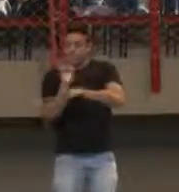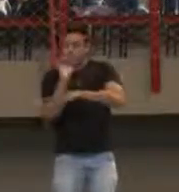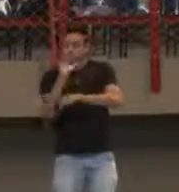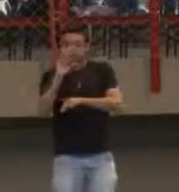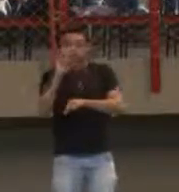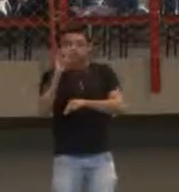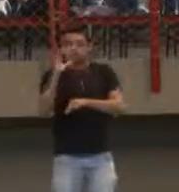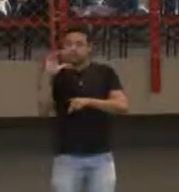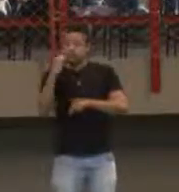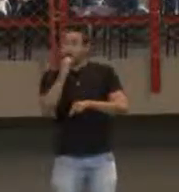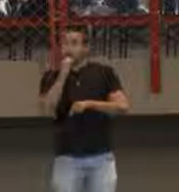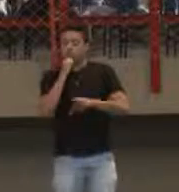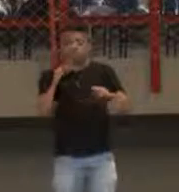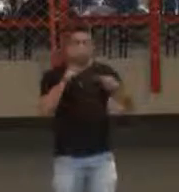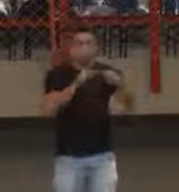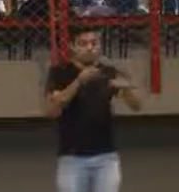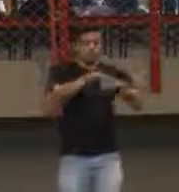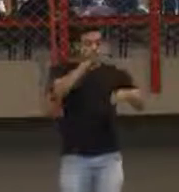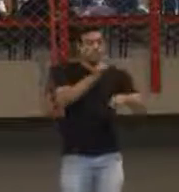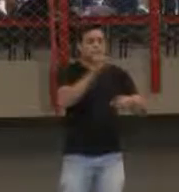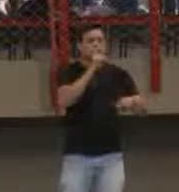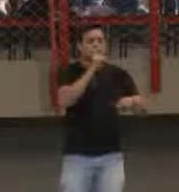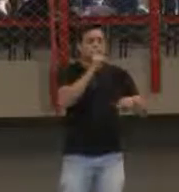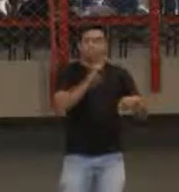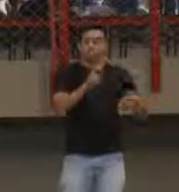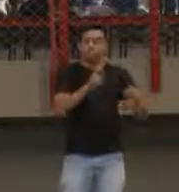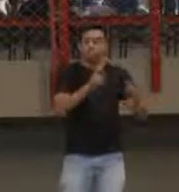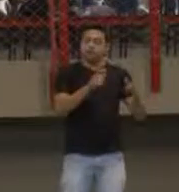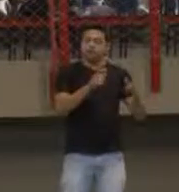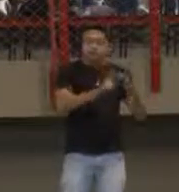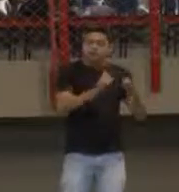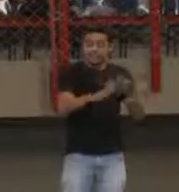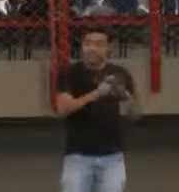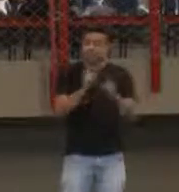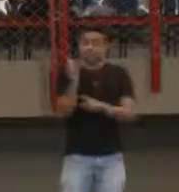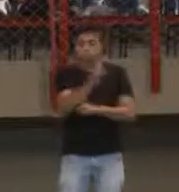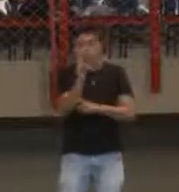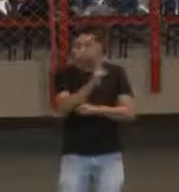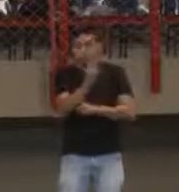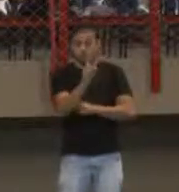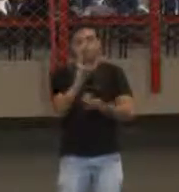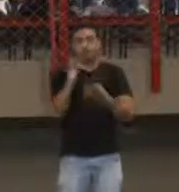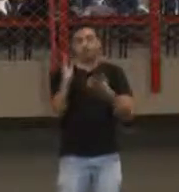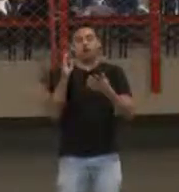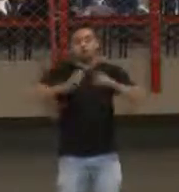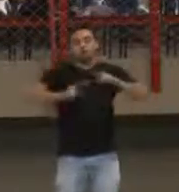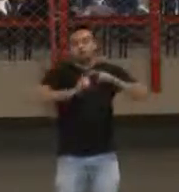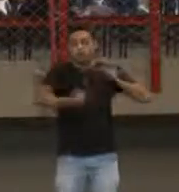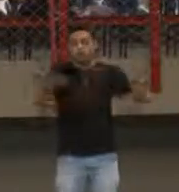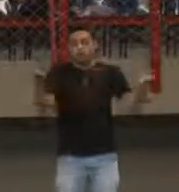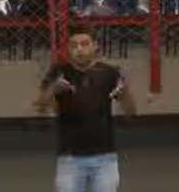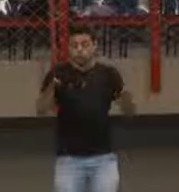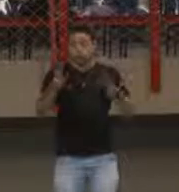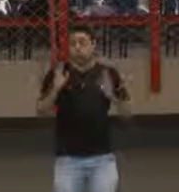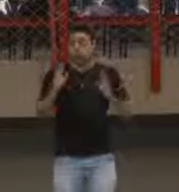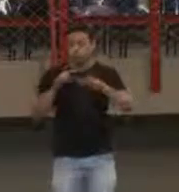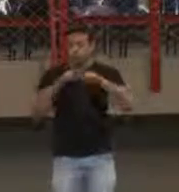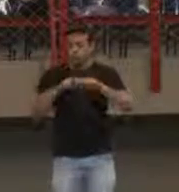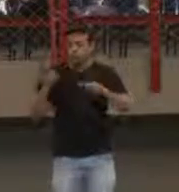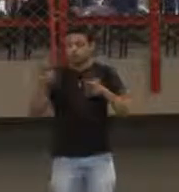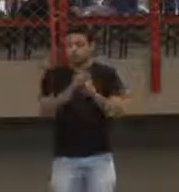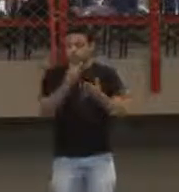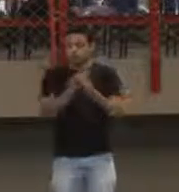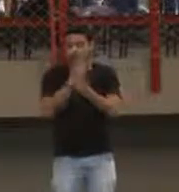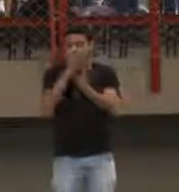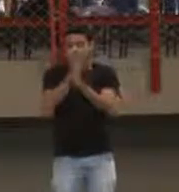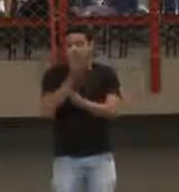para refrigeração em alguns sprays. Hoje está sendo proibido, está sendo retirado de comercialização. Então está errado